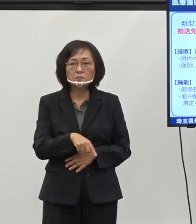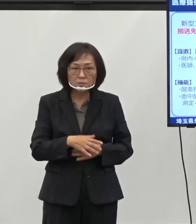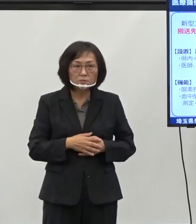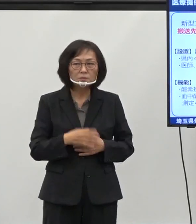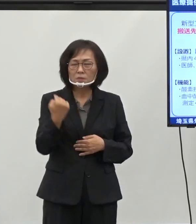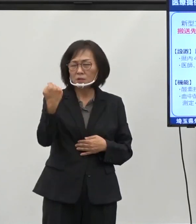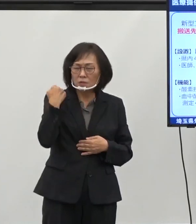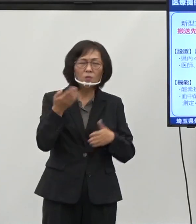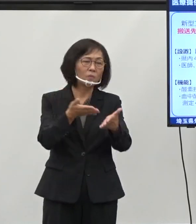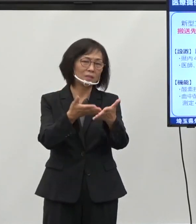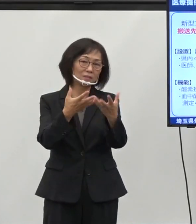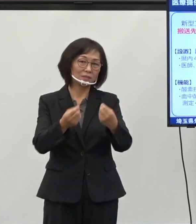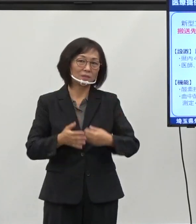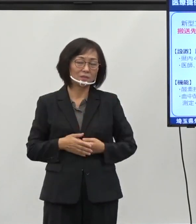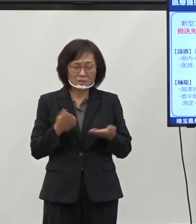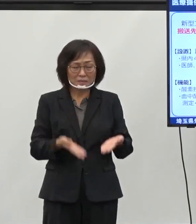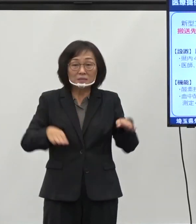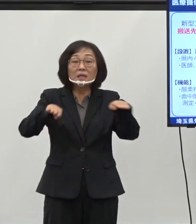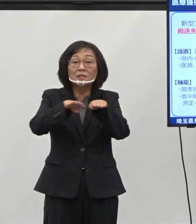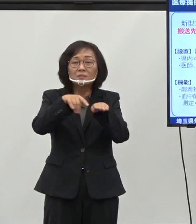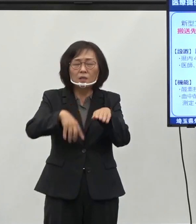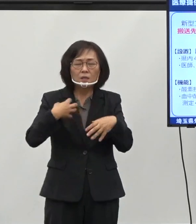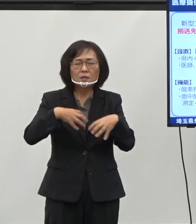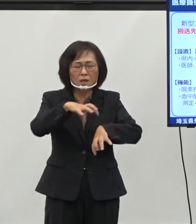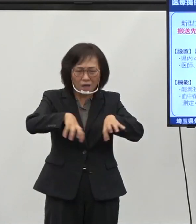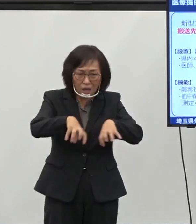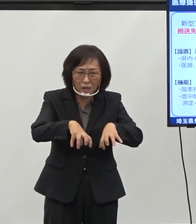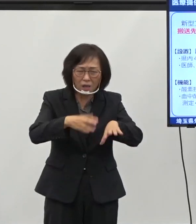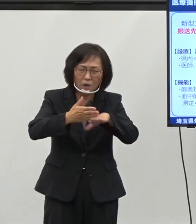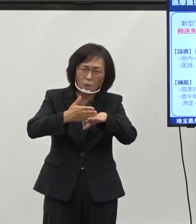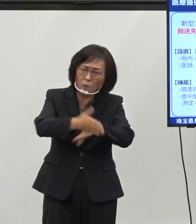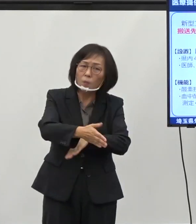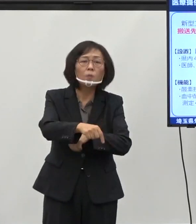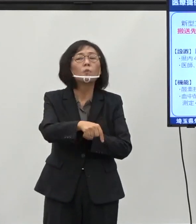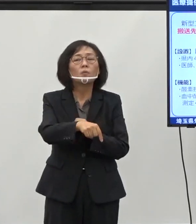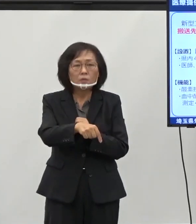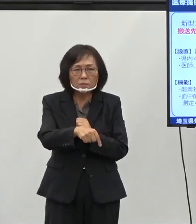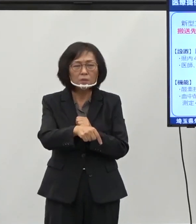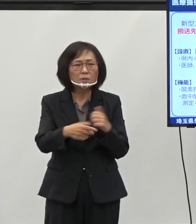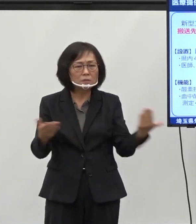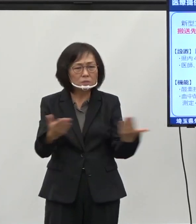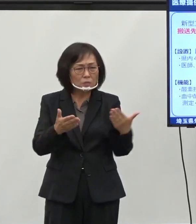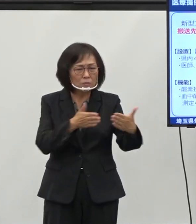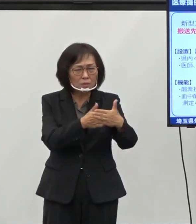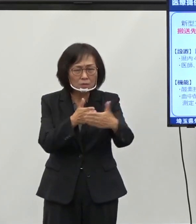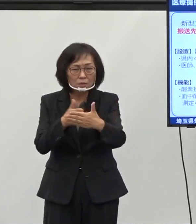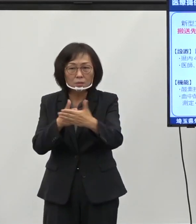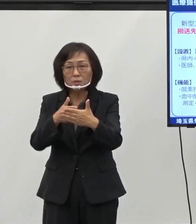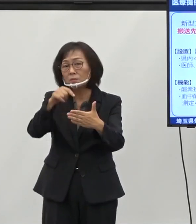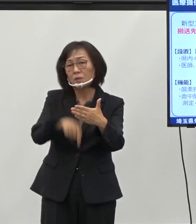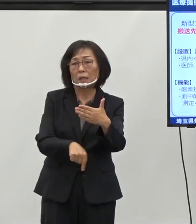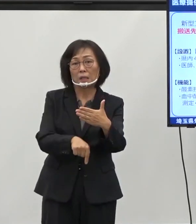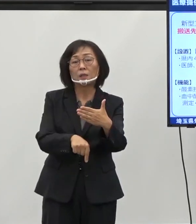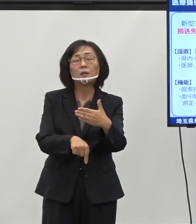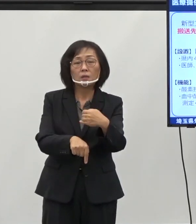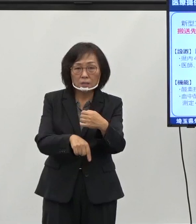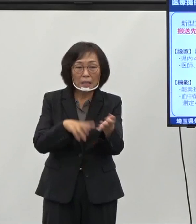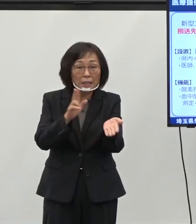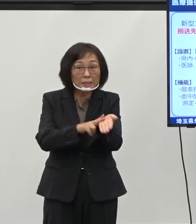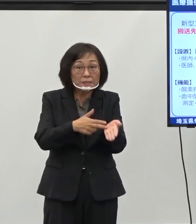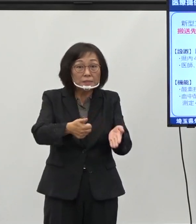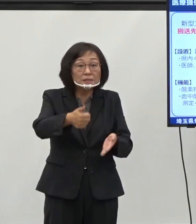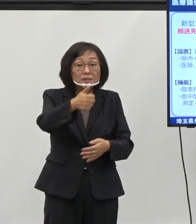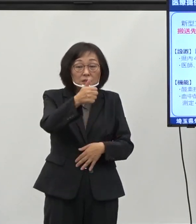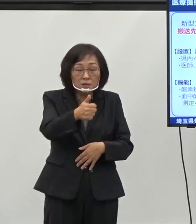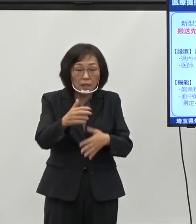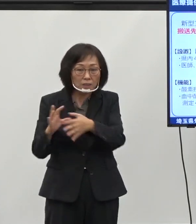ども、センターが過重な負担で、仕事ができなくなっている。ただその中でもお医者さんにつなぐ